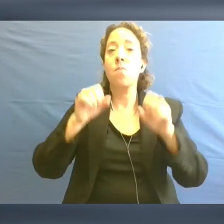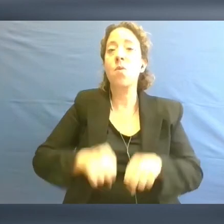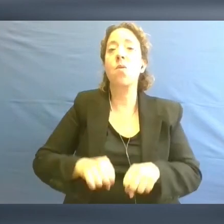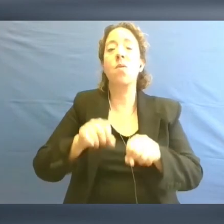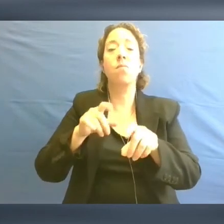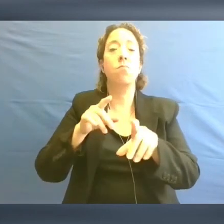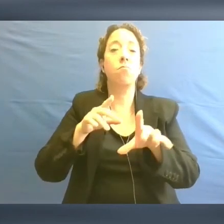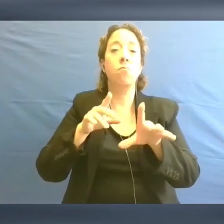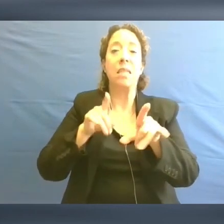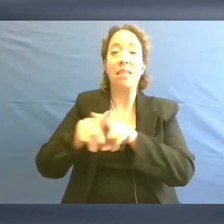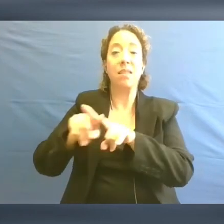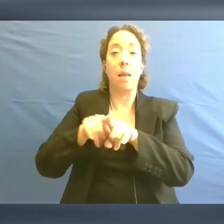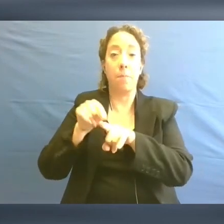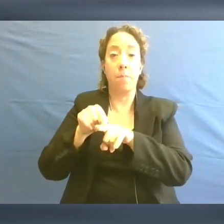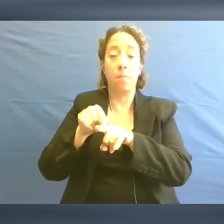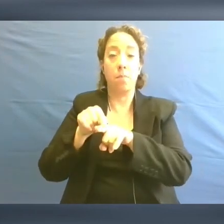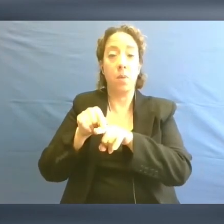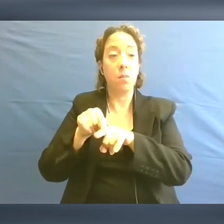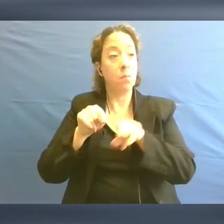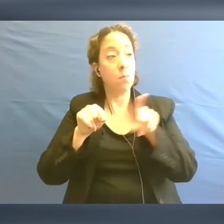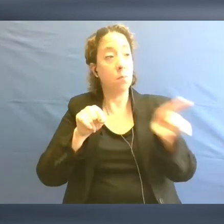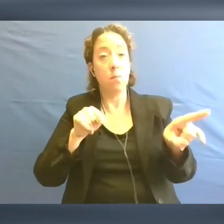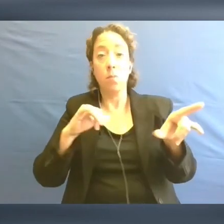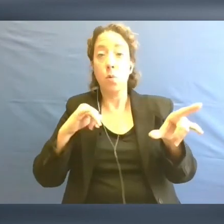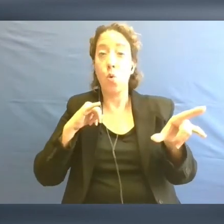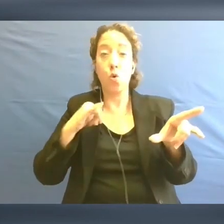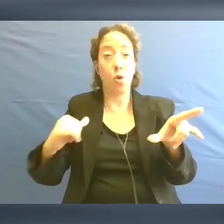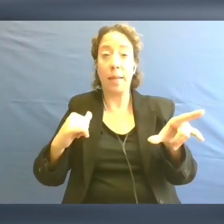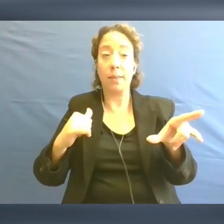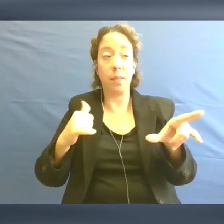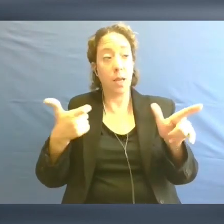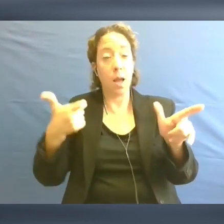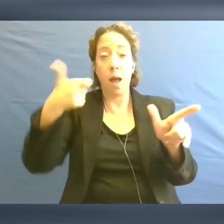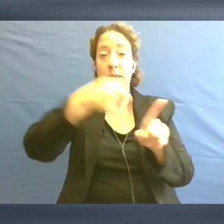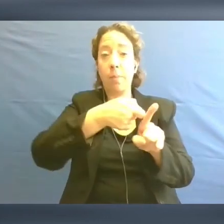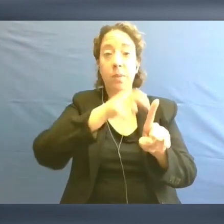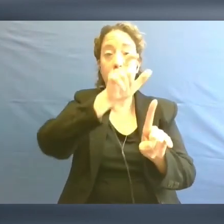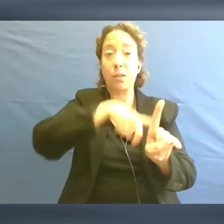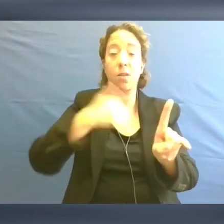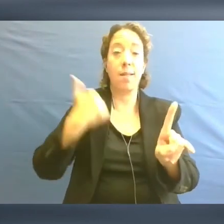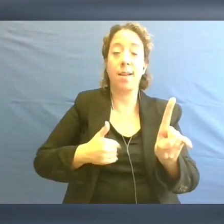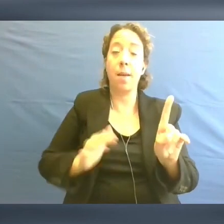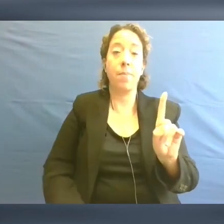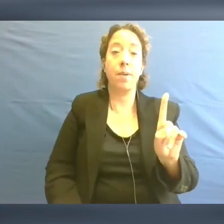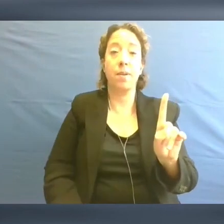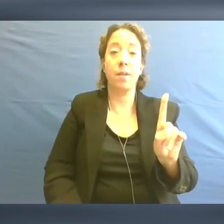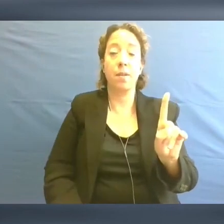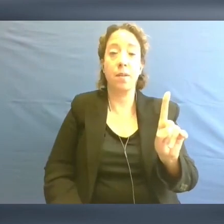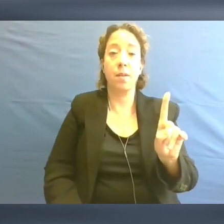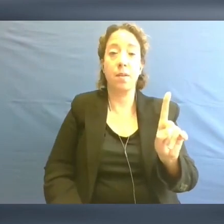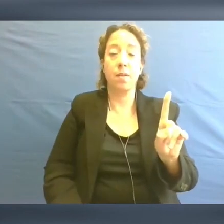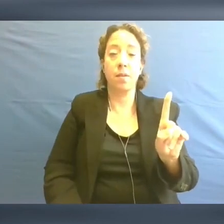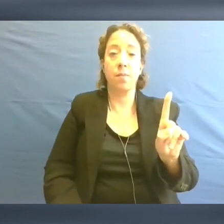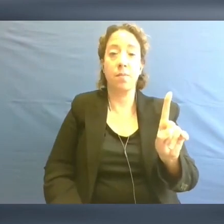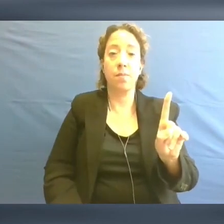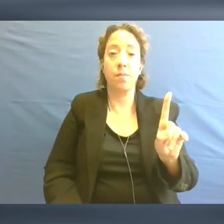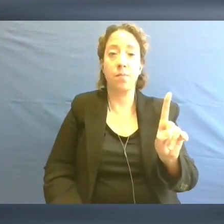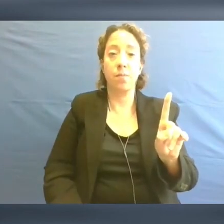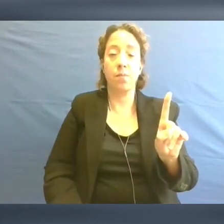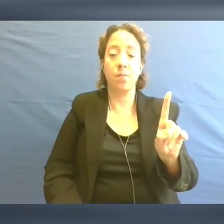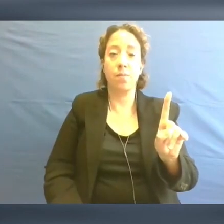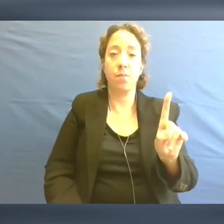s'adaptent automatiquement au handicap de la personne. C'est ce qu'on appelle